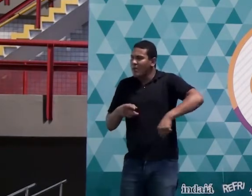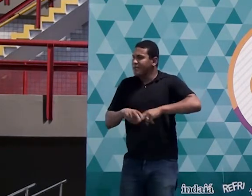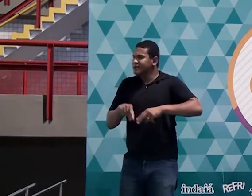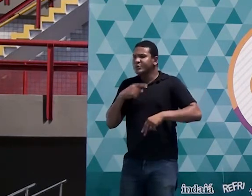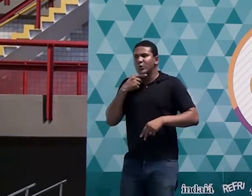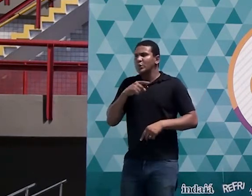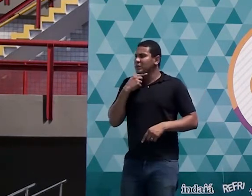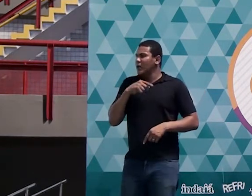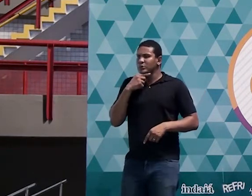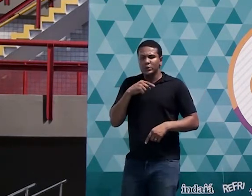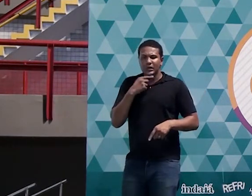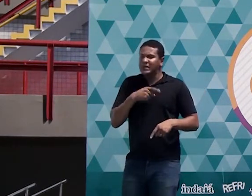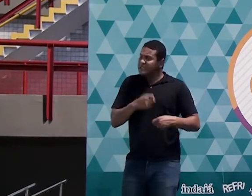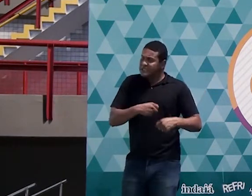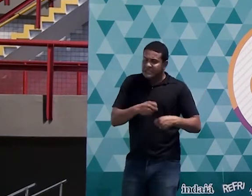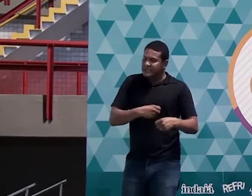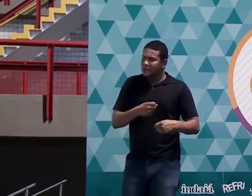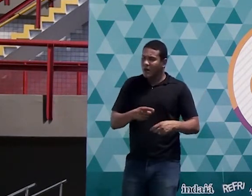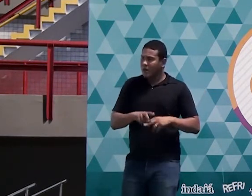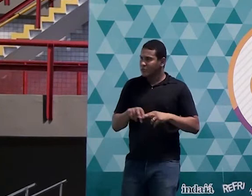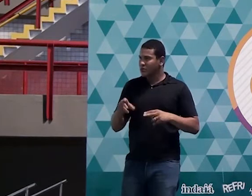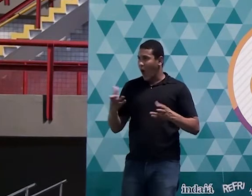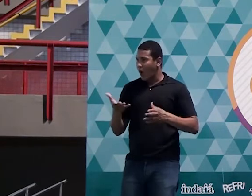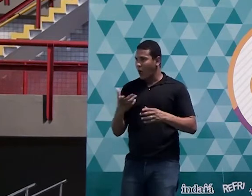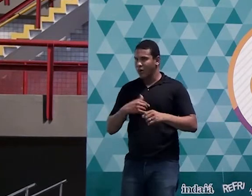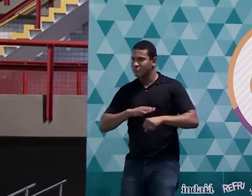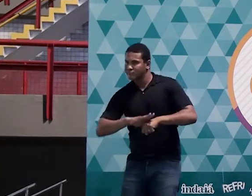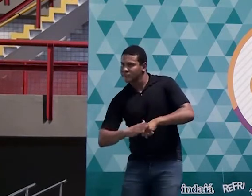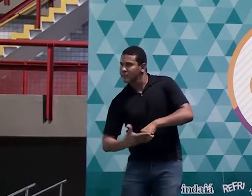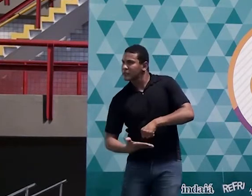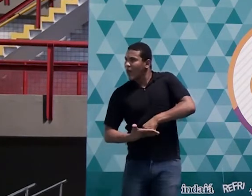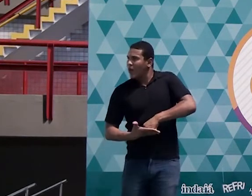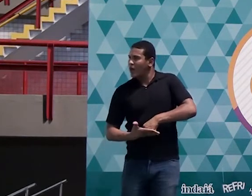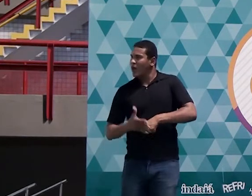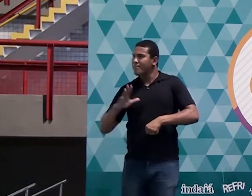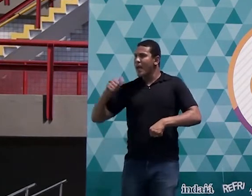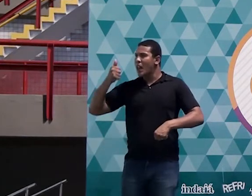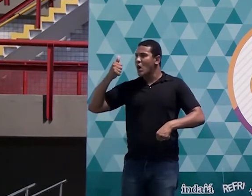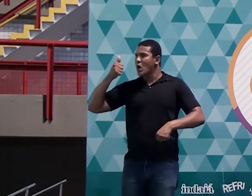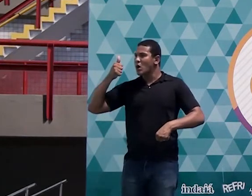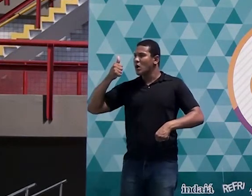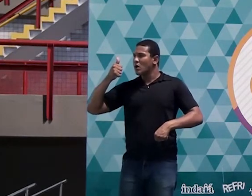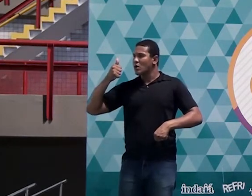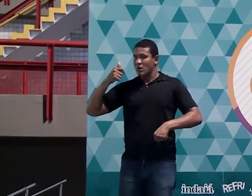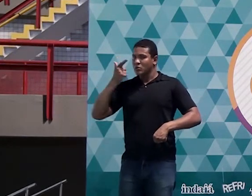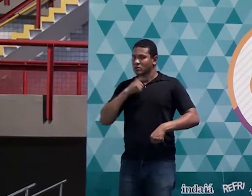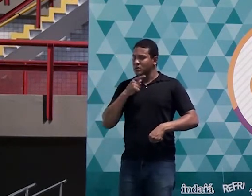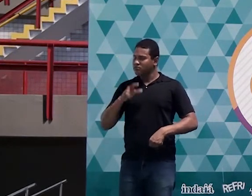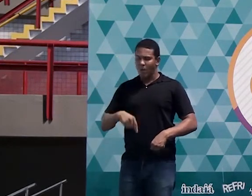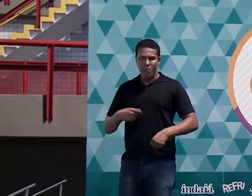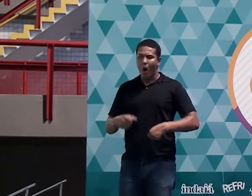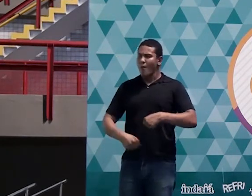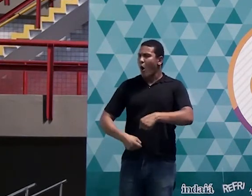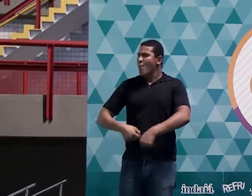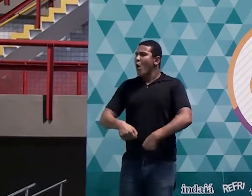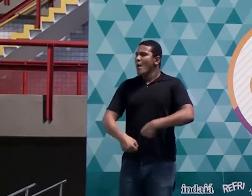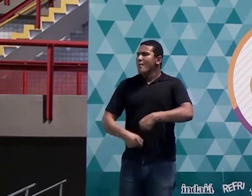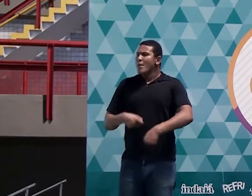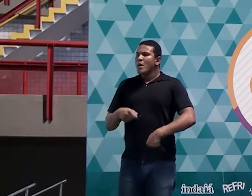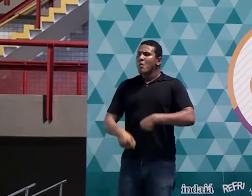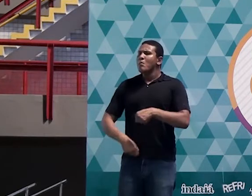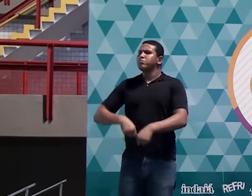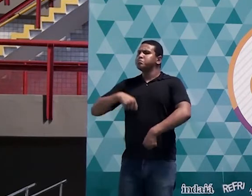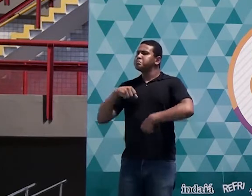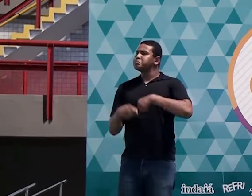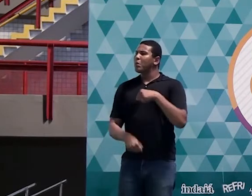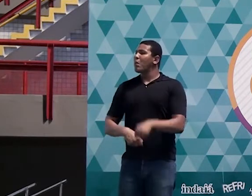melhorando a produção, a população está crescendo e o feudo ficou pequeno. A gente vai começar a invadir outros